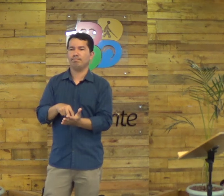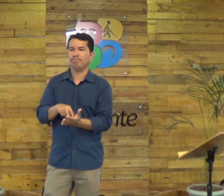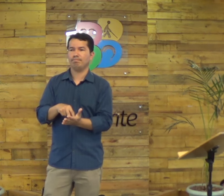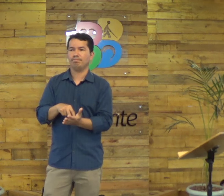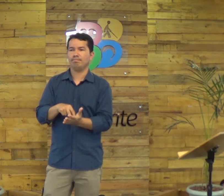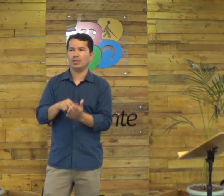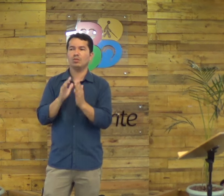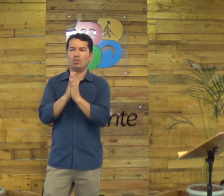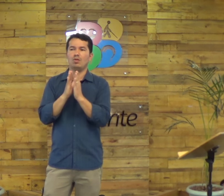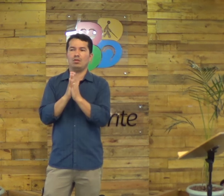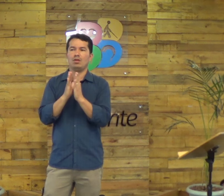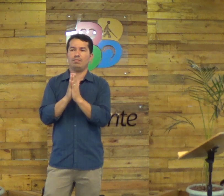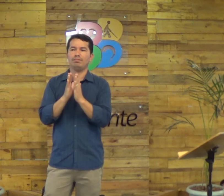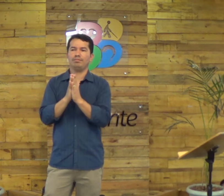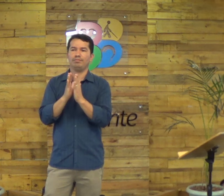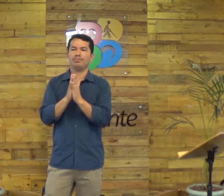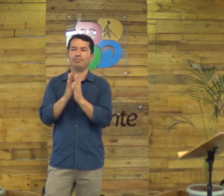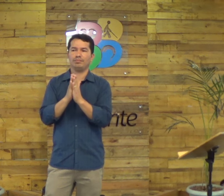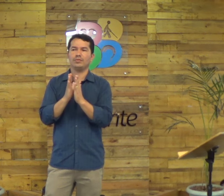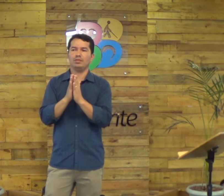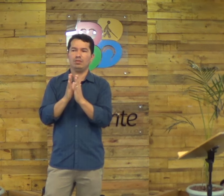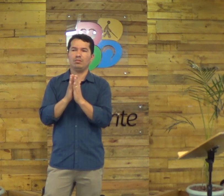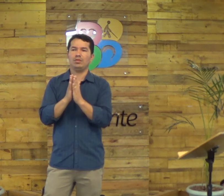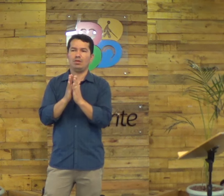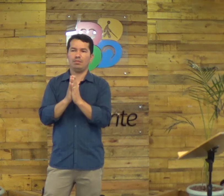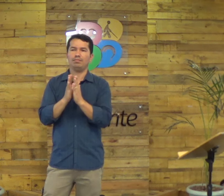professora, fique em pé, que eu vou orar com você,